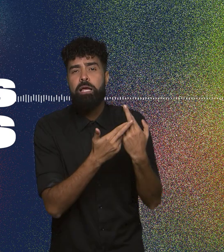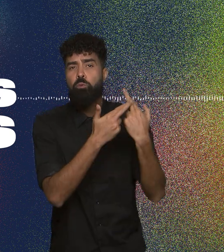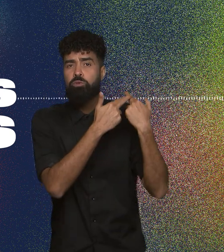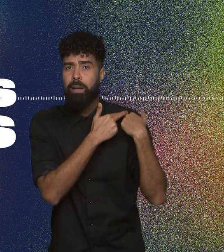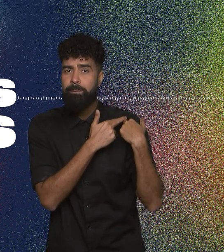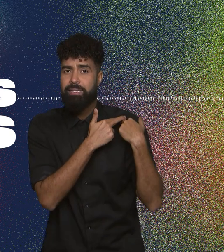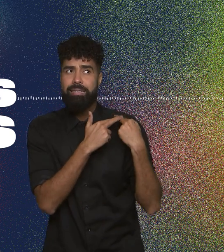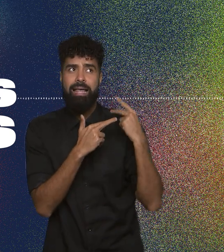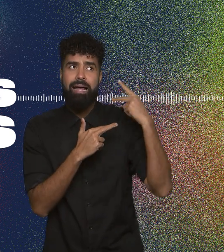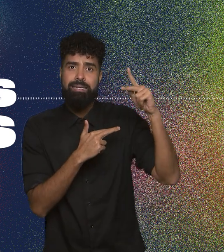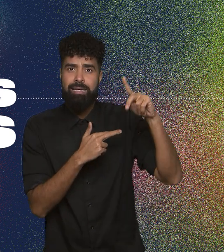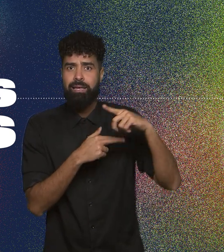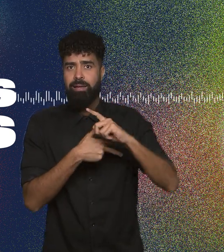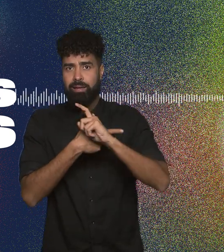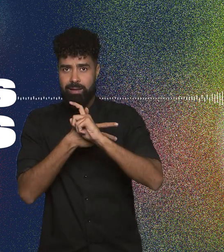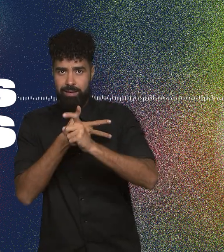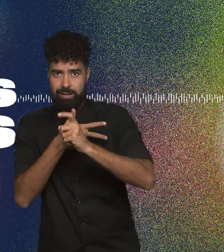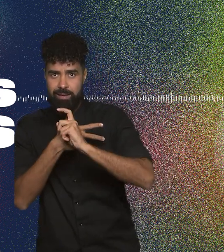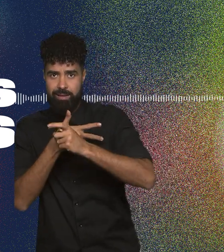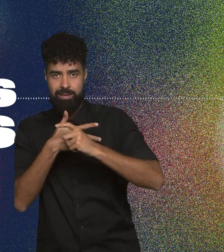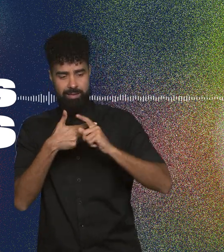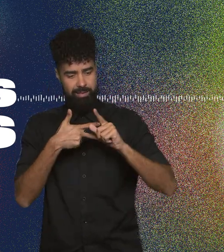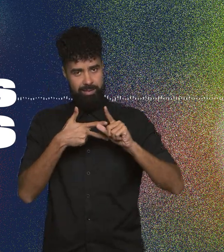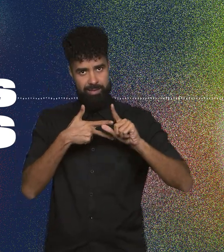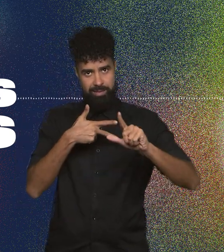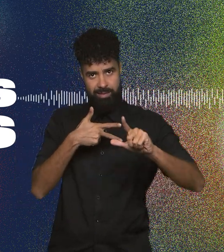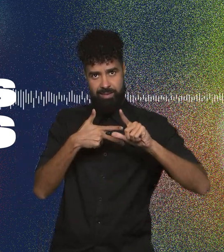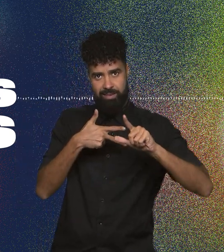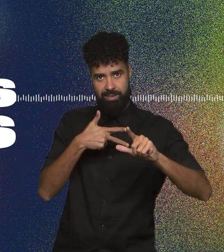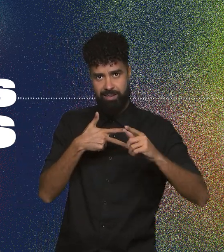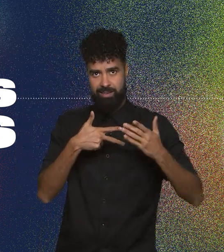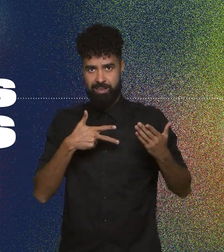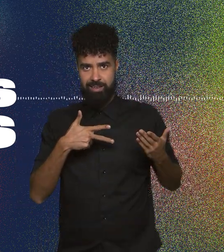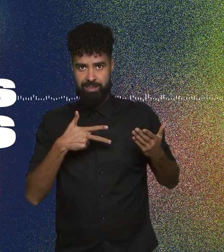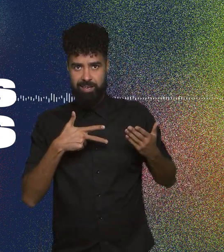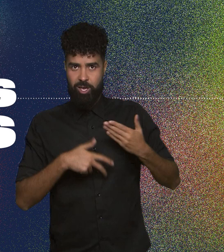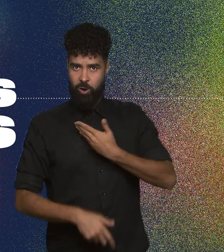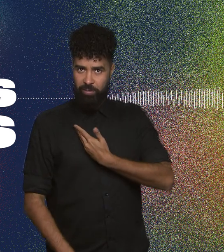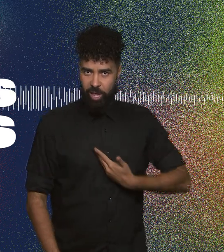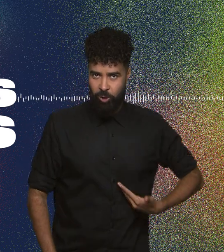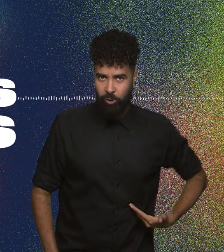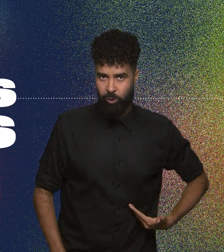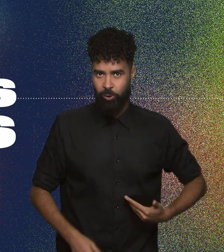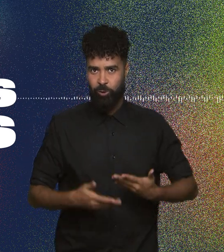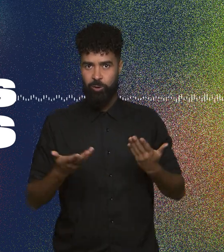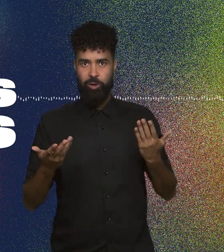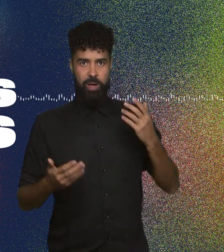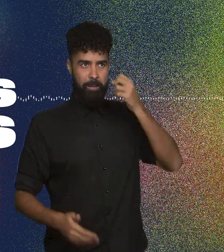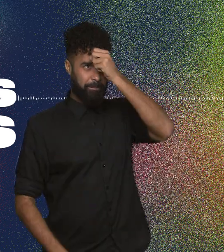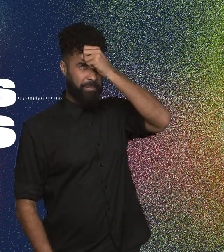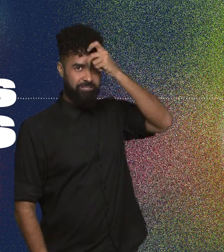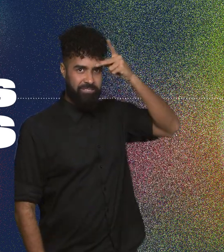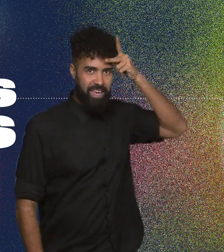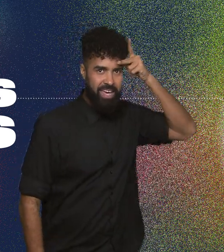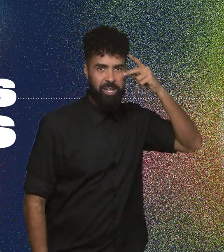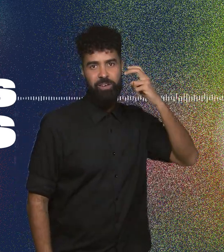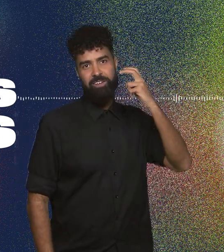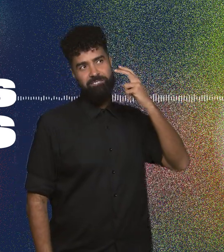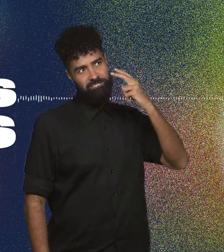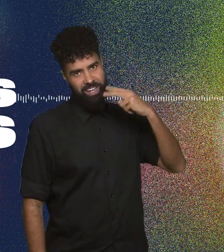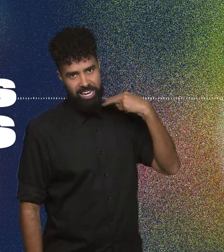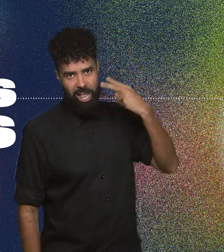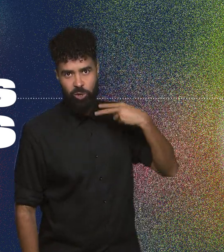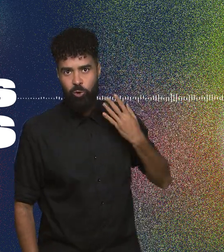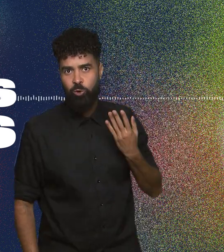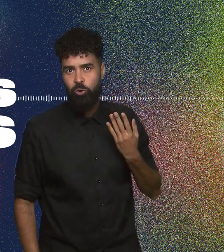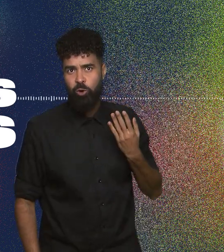as responsabilidades e os poderes de uma prefeita, de uma governadora ou de uma vereadora. O que que